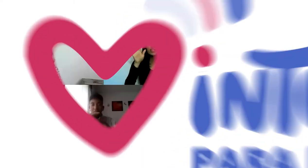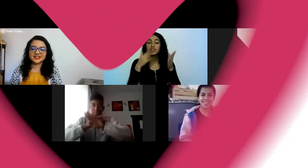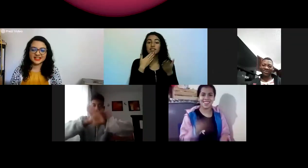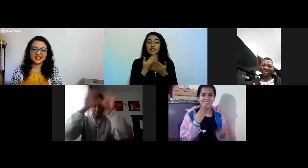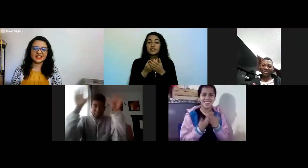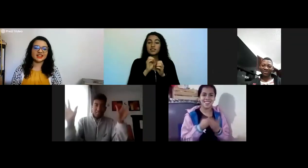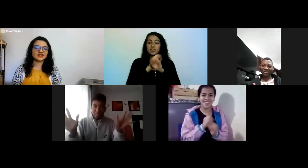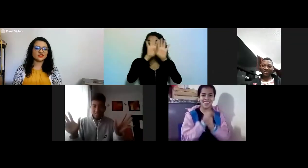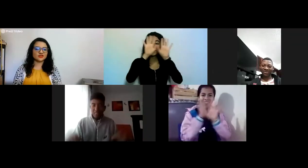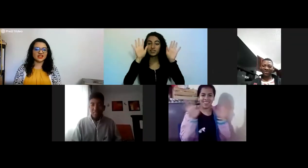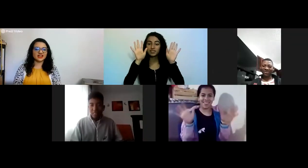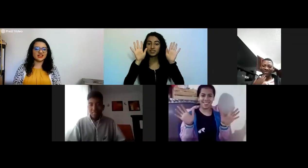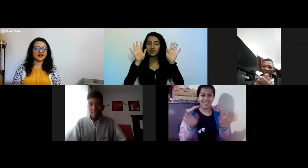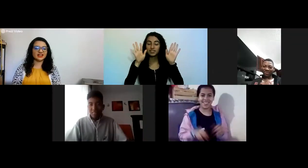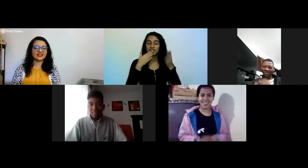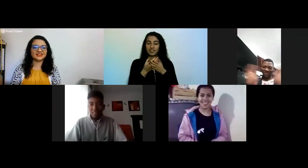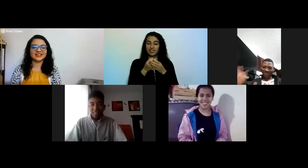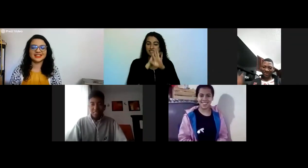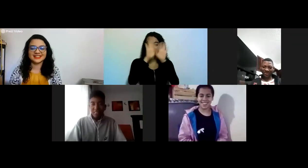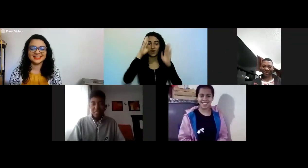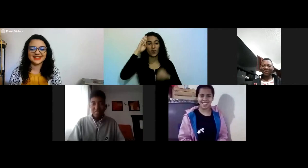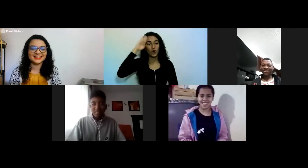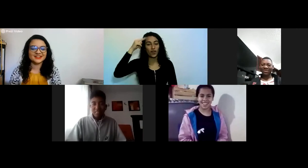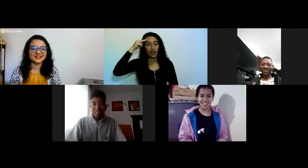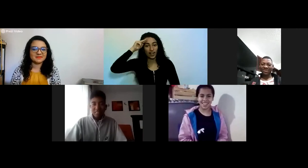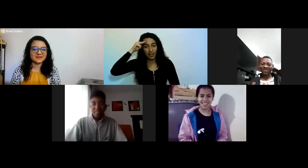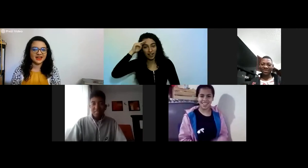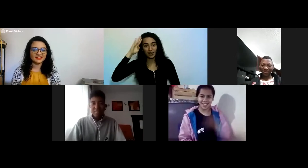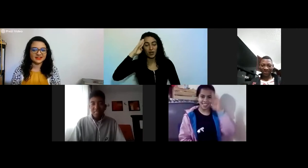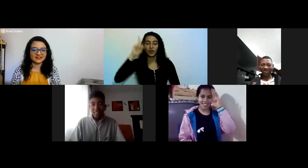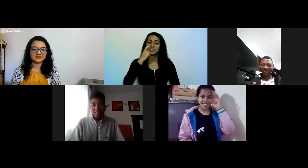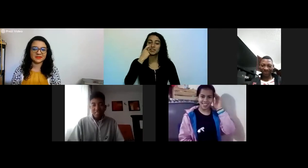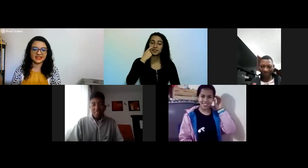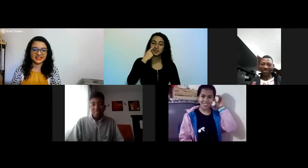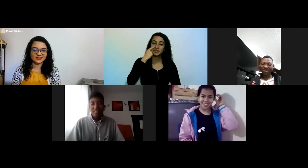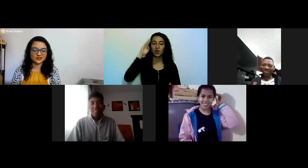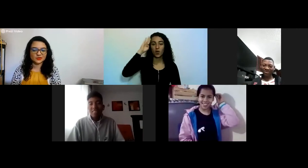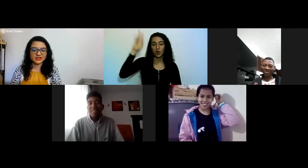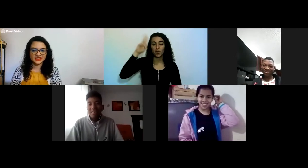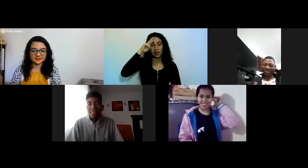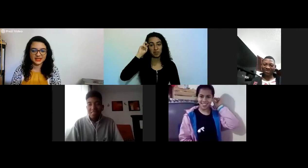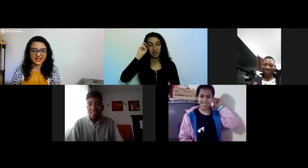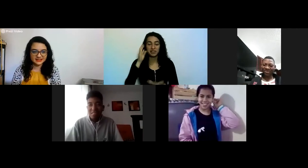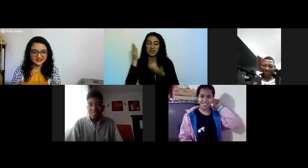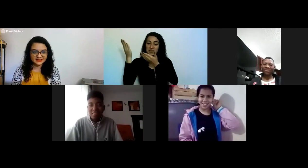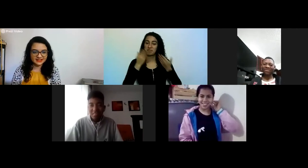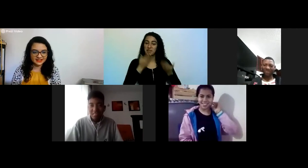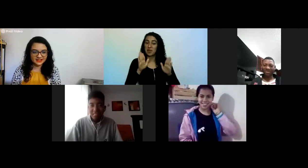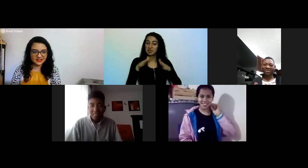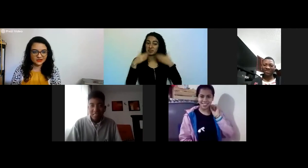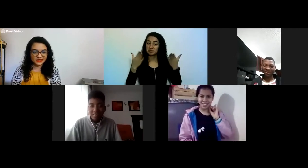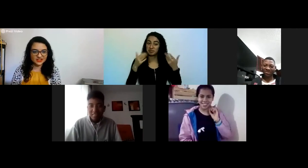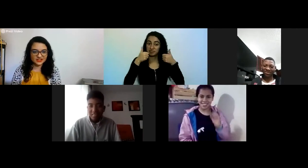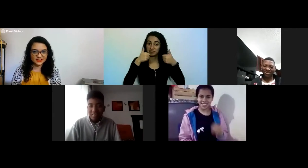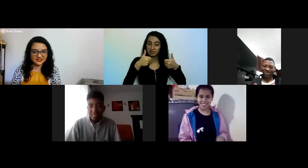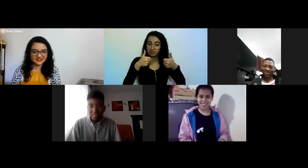Buenos días, hola Alan, hola Yesid, hola Mafe, bienvenidos, ¿cómo están? ¿Bien? ¿Juiciosos?